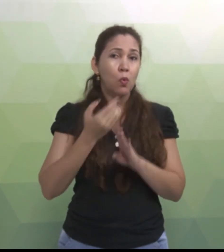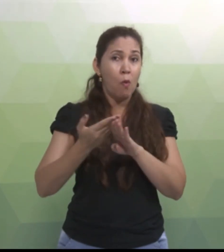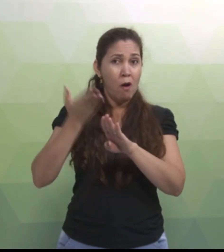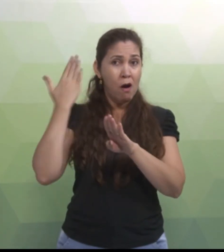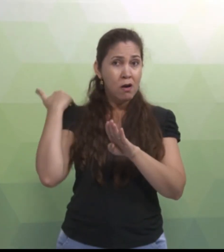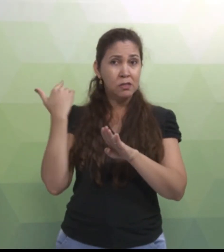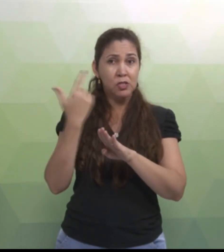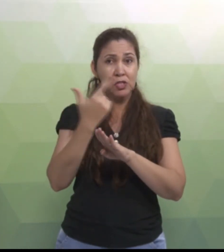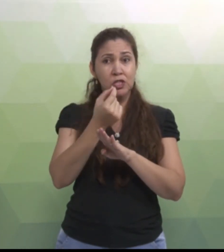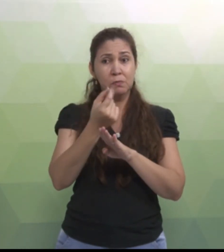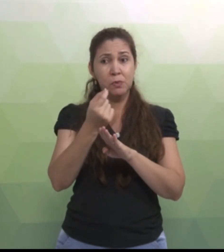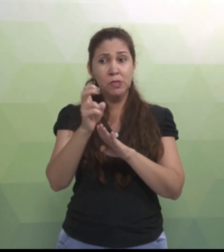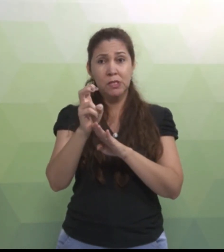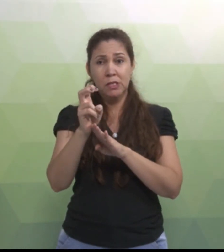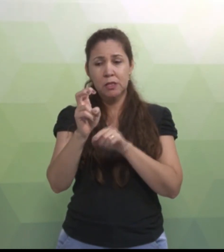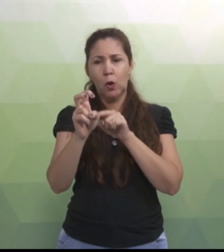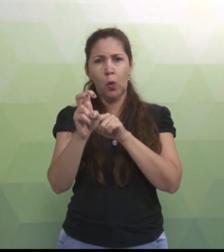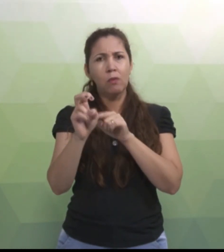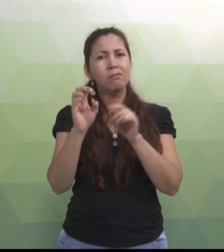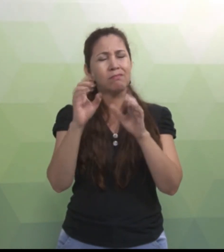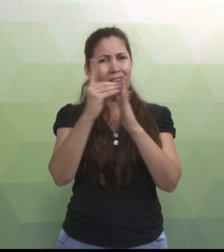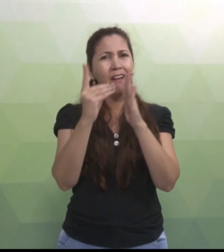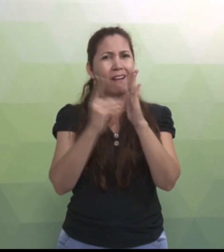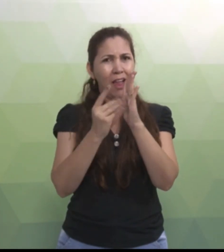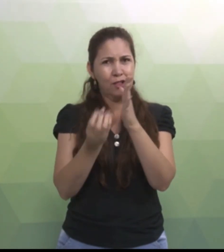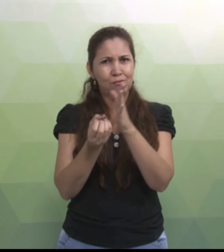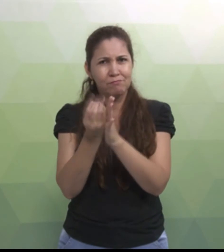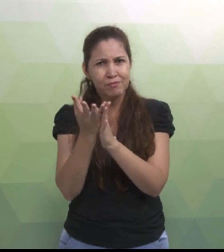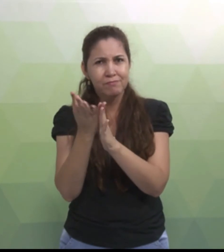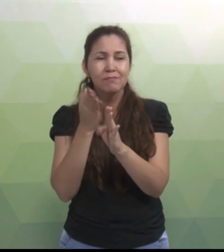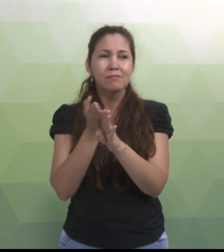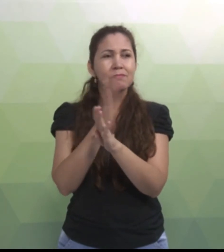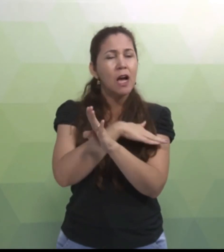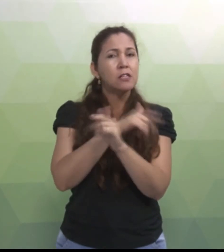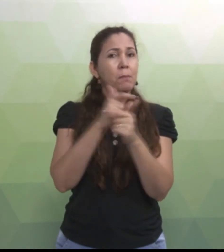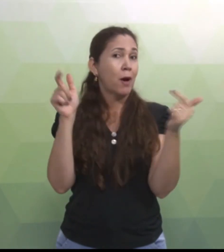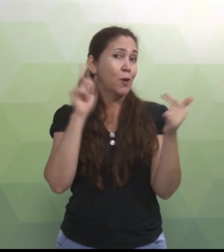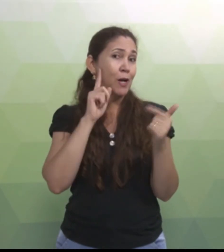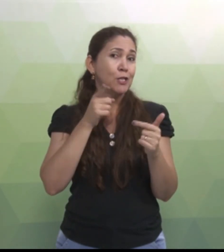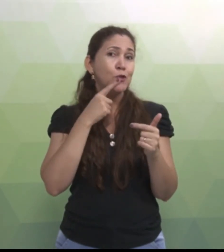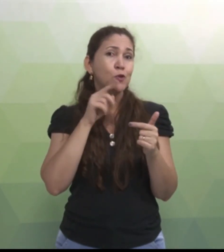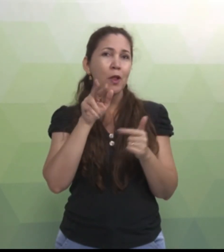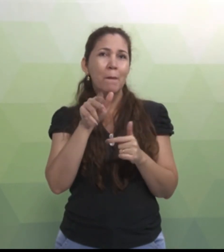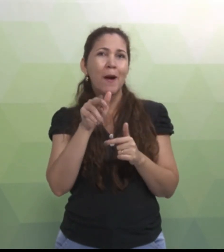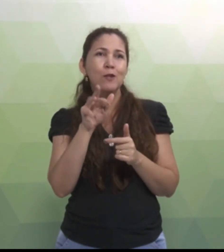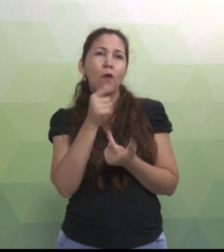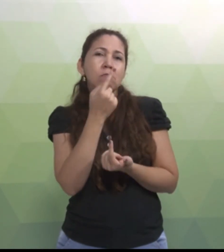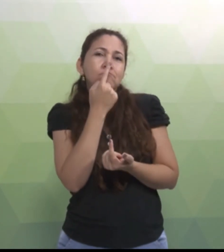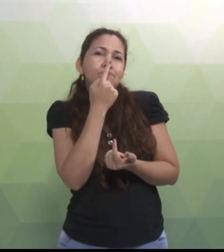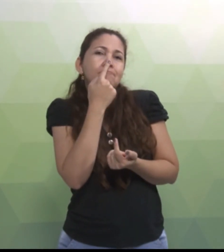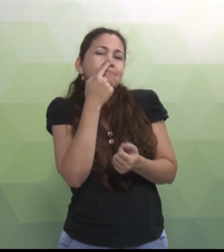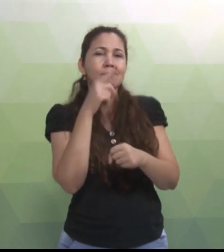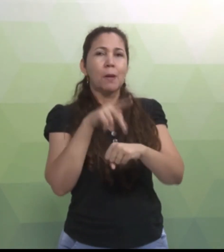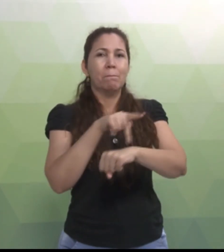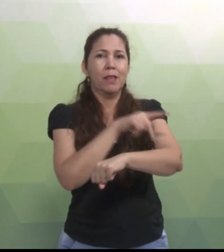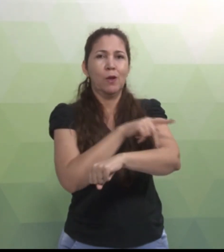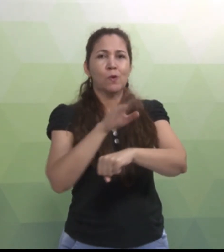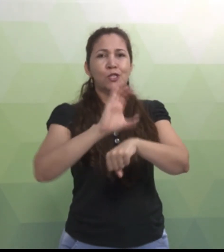porque antes de 2005, a maioria dos surdos tinha uma afinidade com o curso